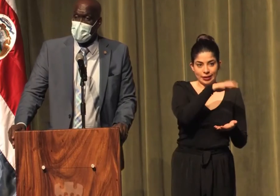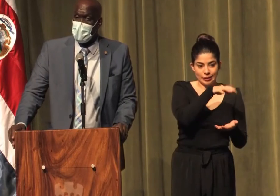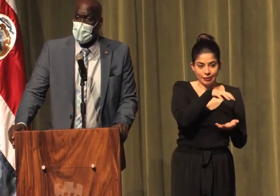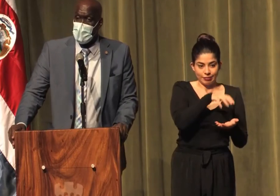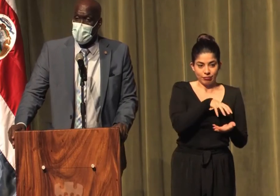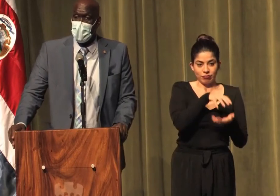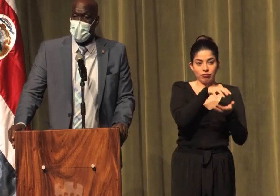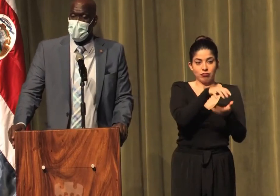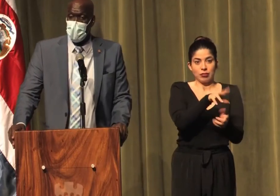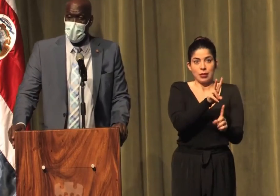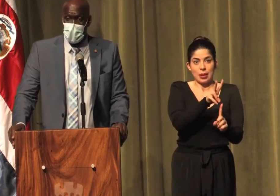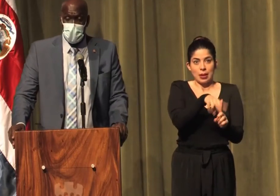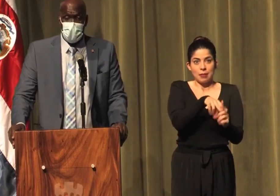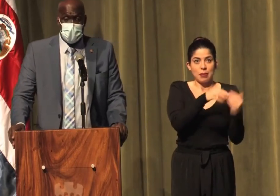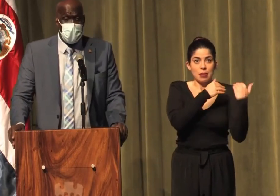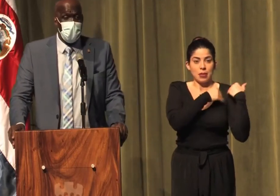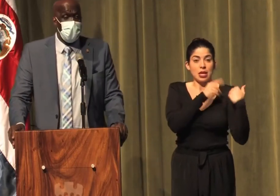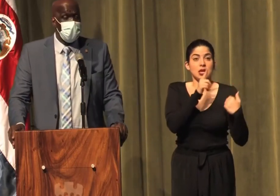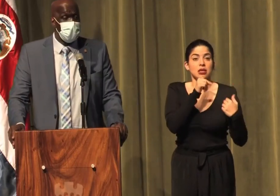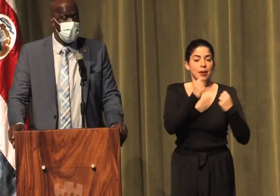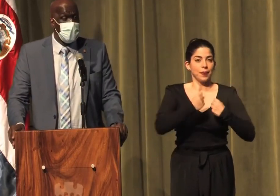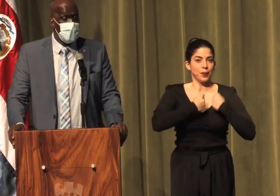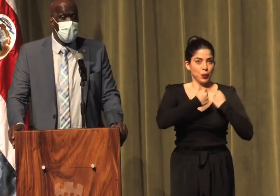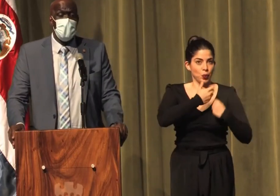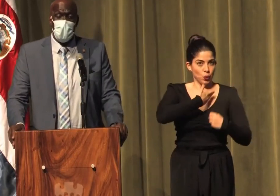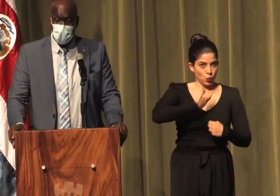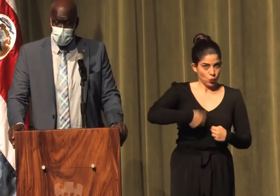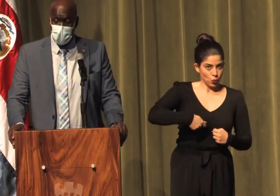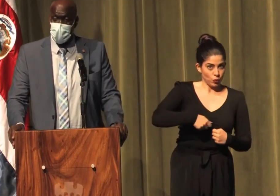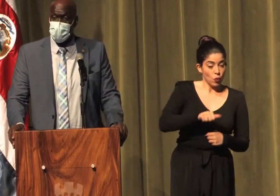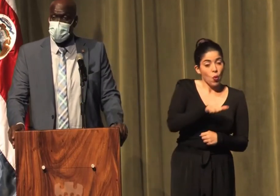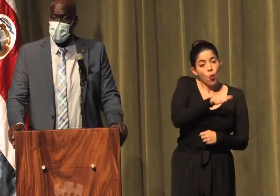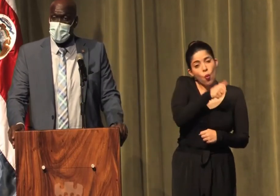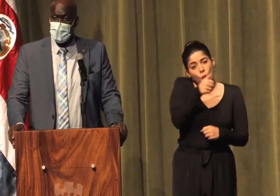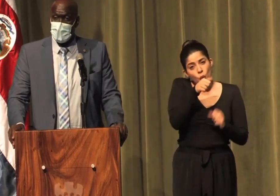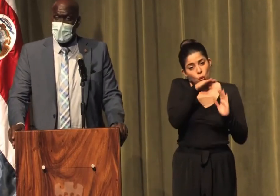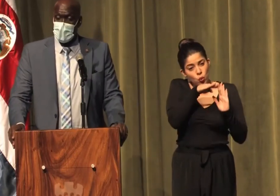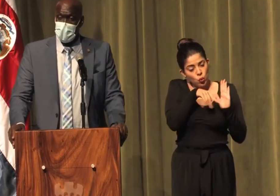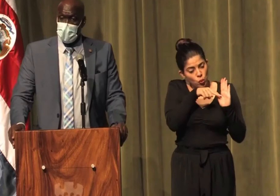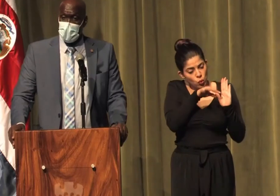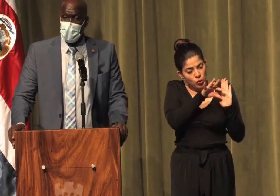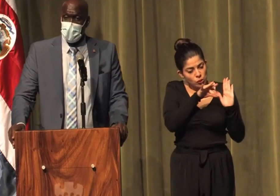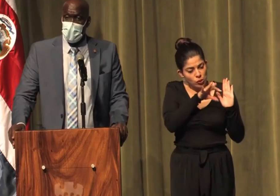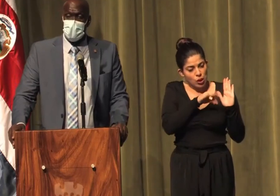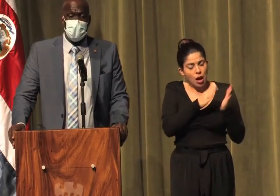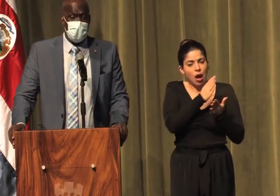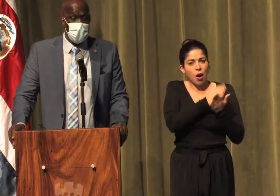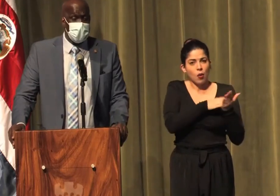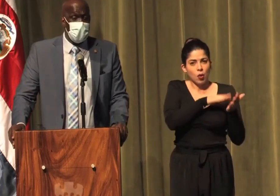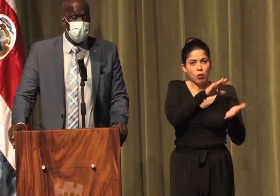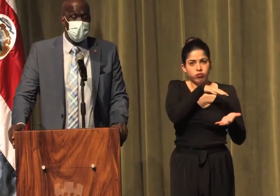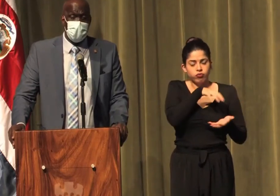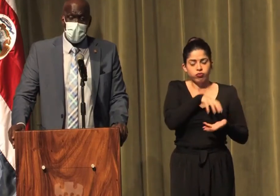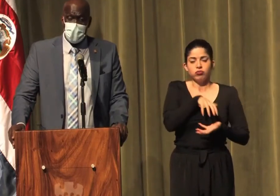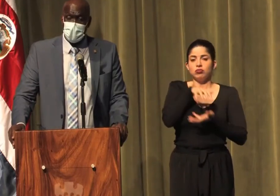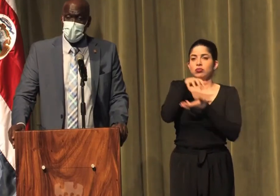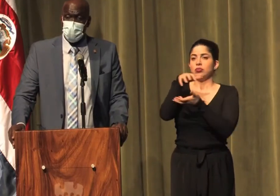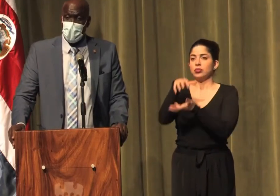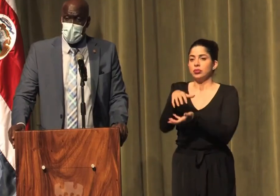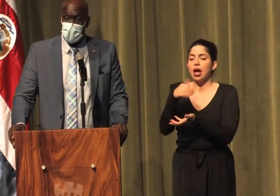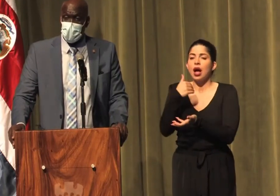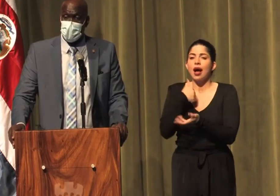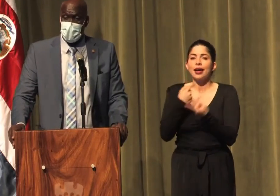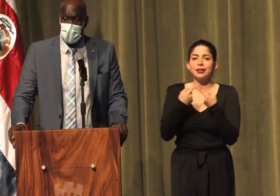práctica por el Poder Ejecutivo y otros que a través de los